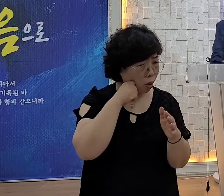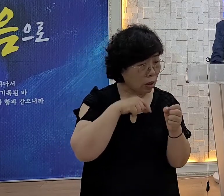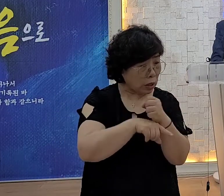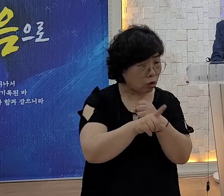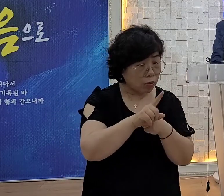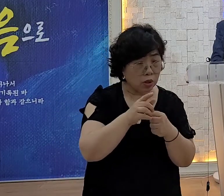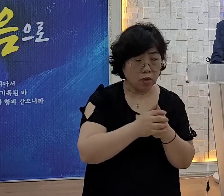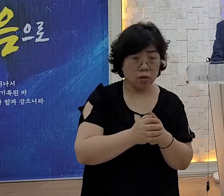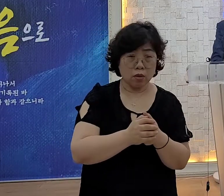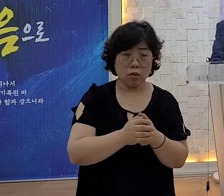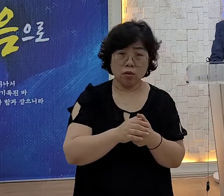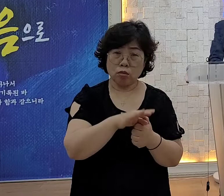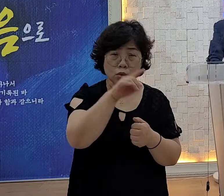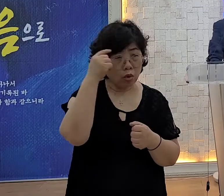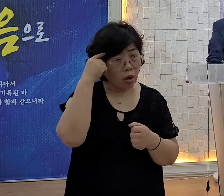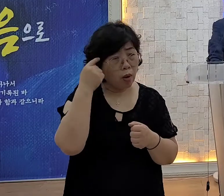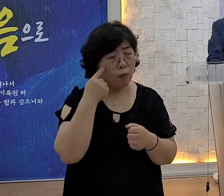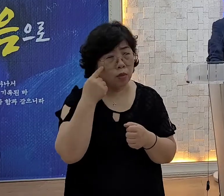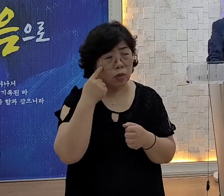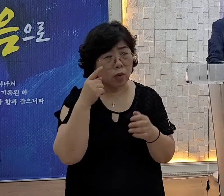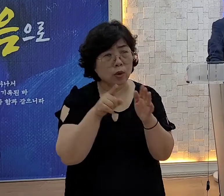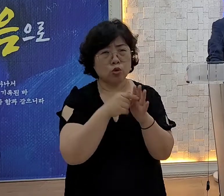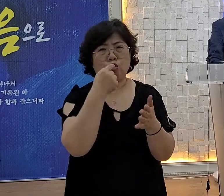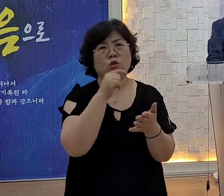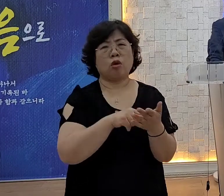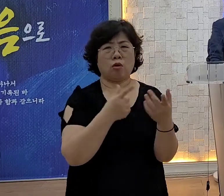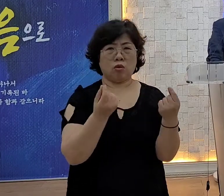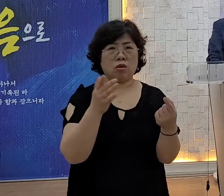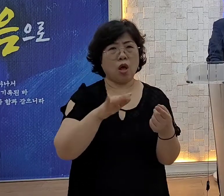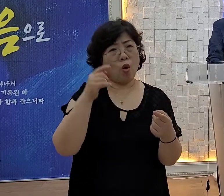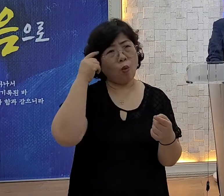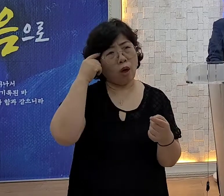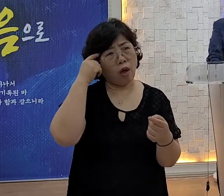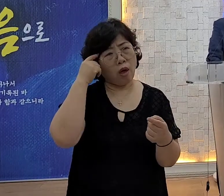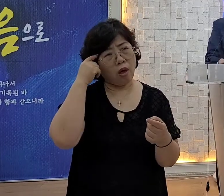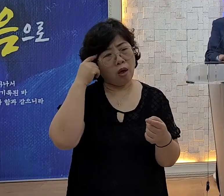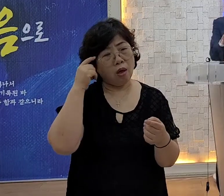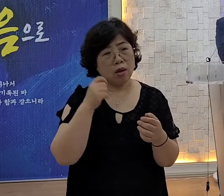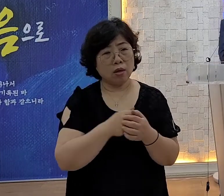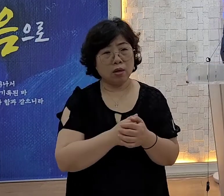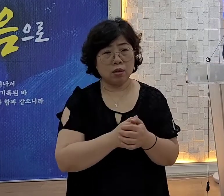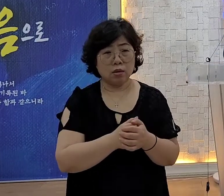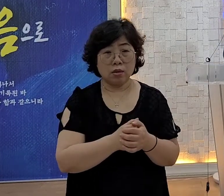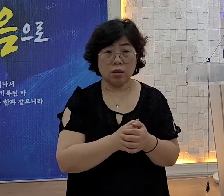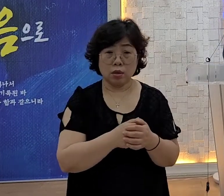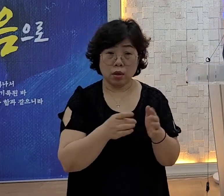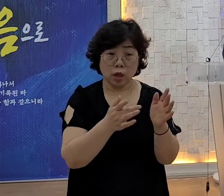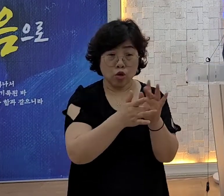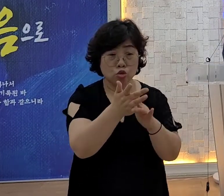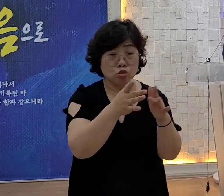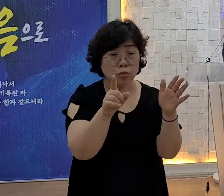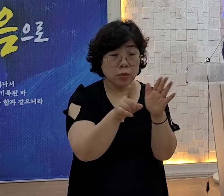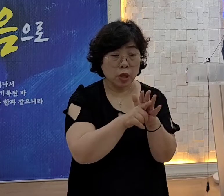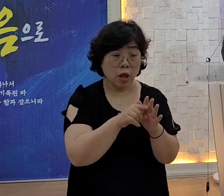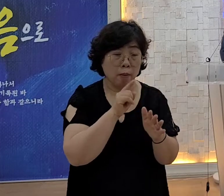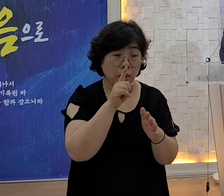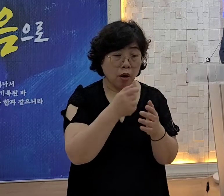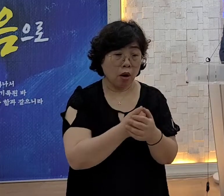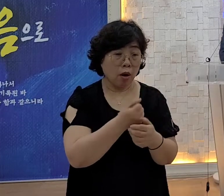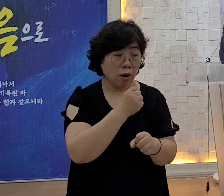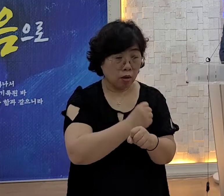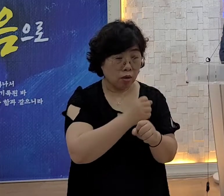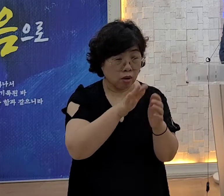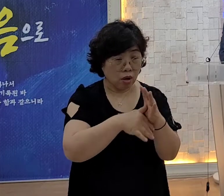믿음이 쉽지 어떻게 행위가 쉬워요? 행위가 더 어렵지. 안 그래요? 예수 믿는다 하면 천국 간다는데. 이게